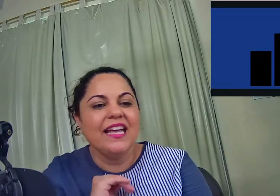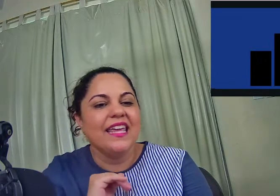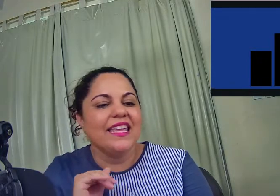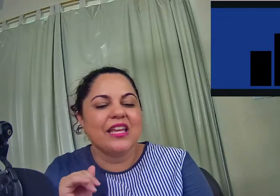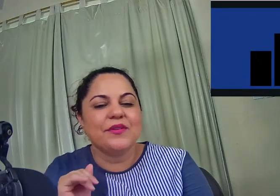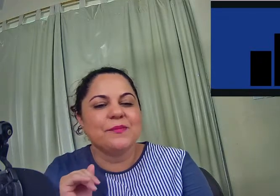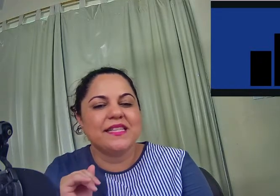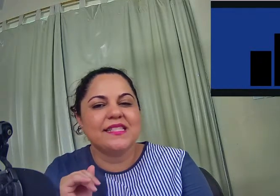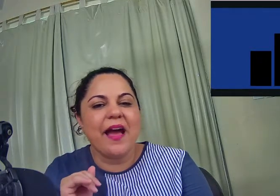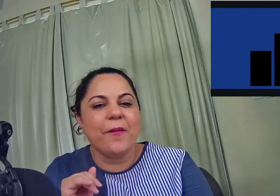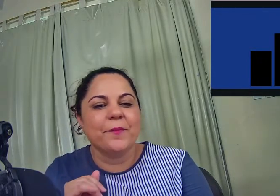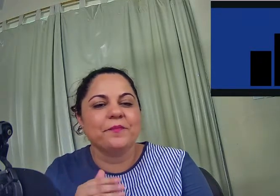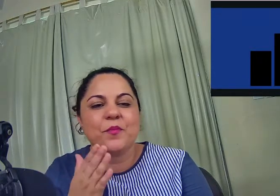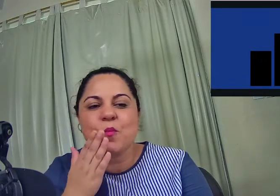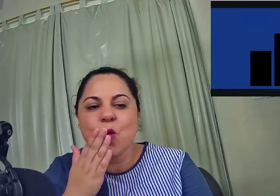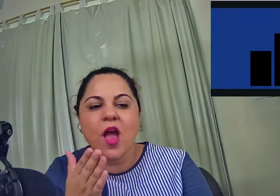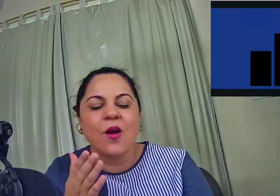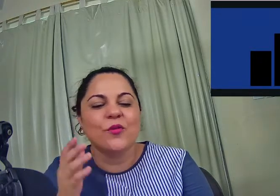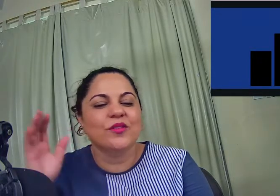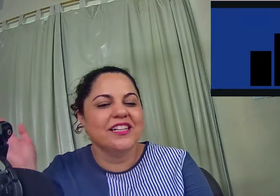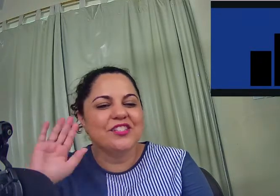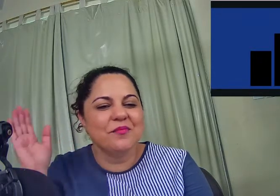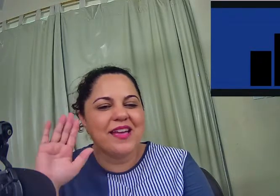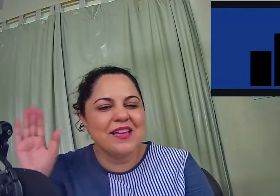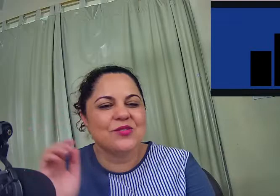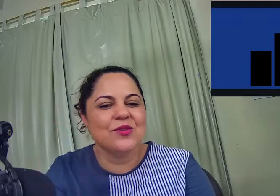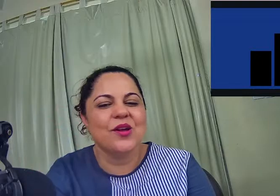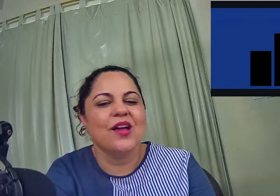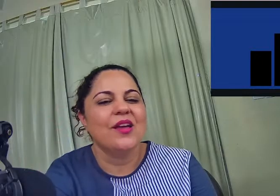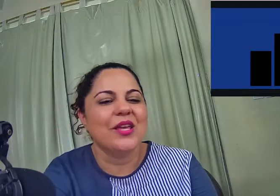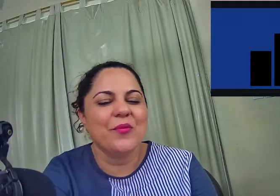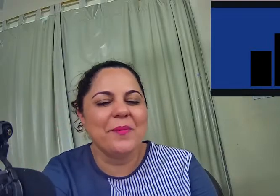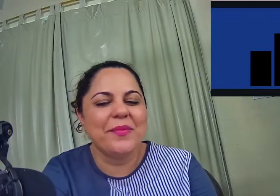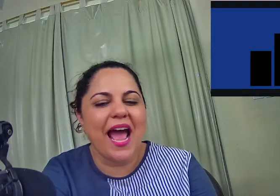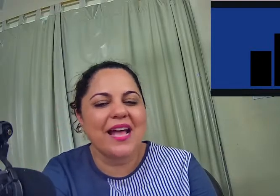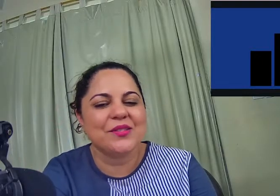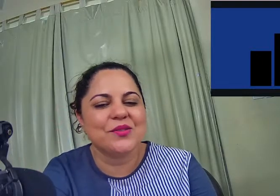e tão especial. Um grande beijo e um abraço